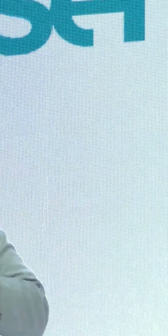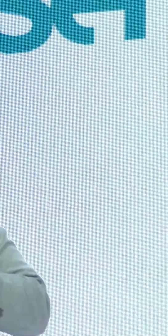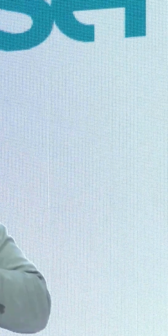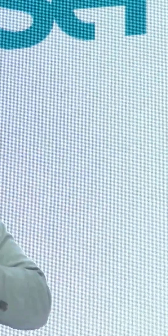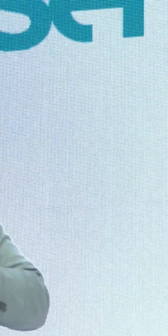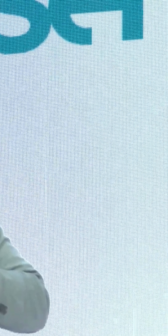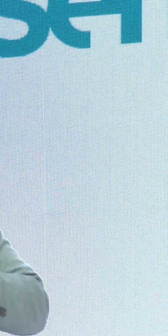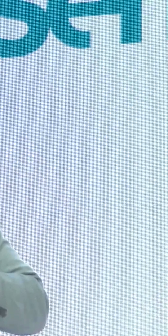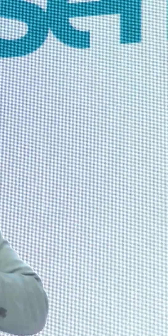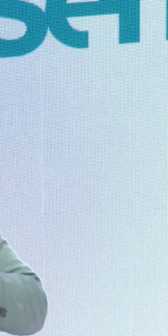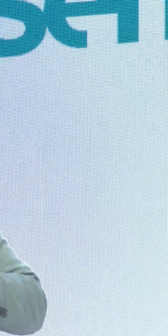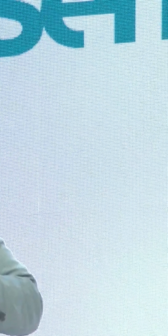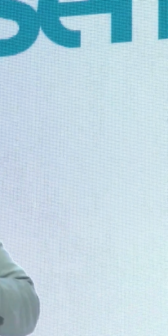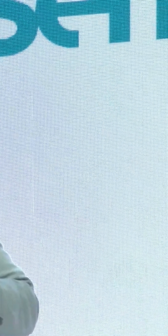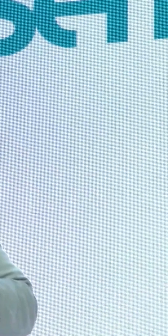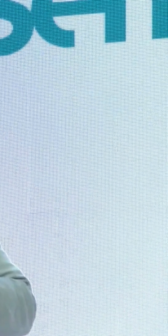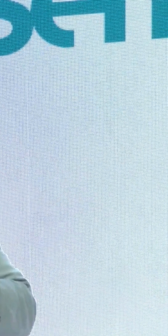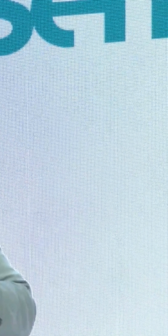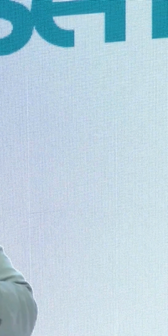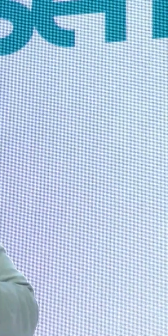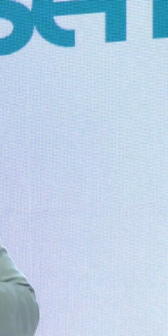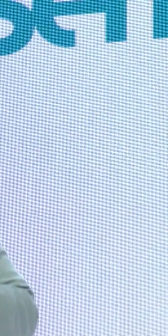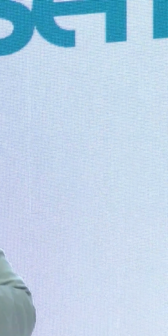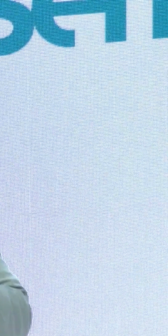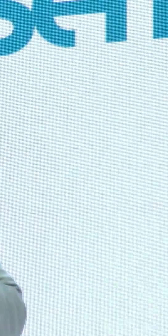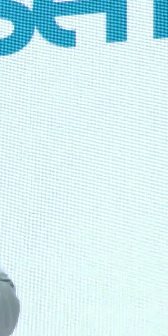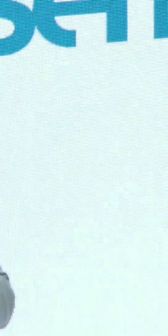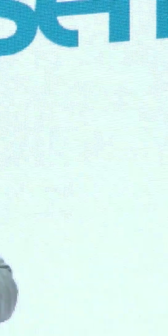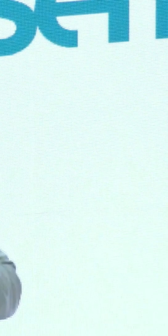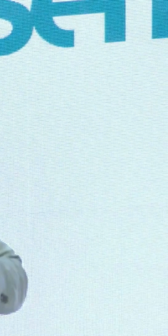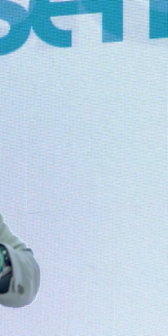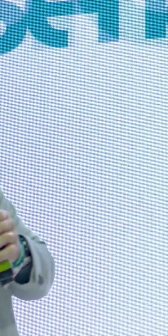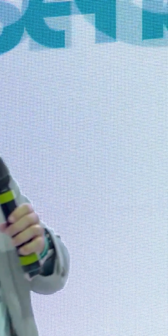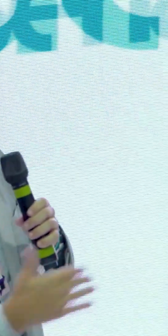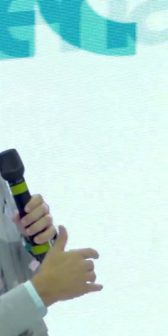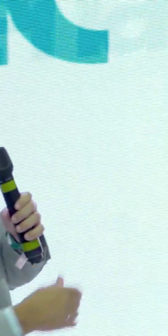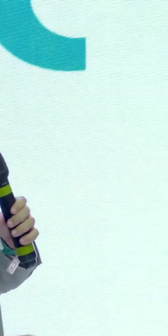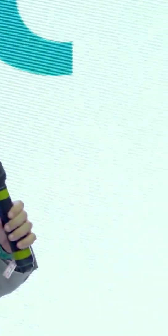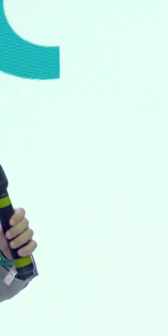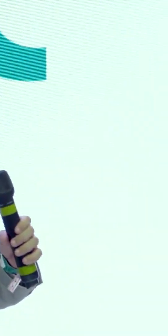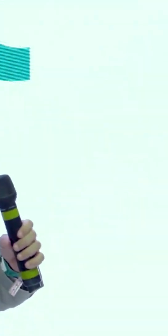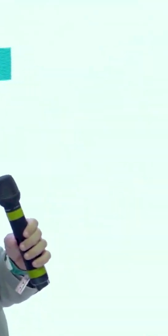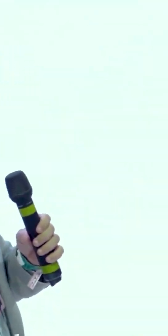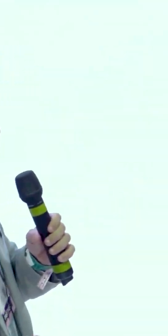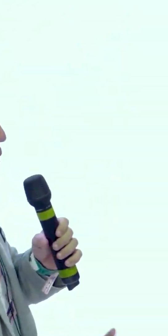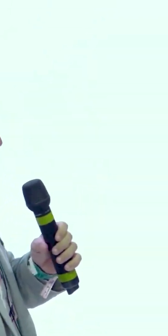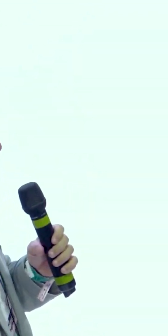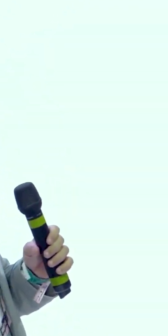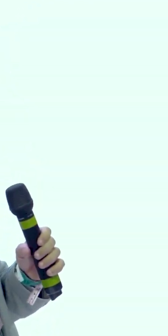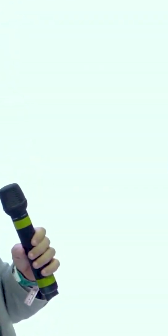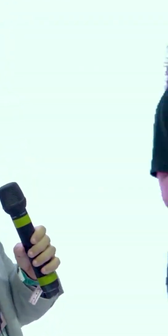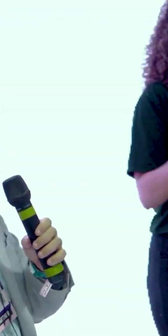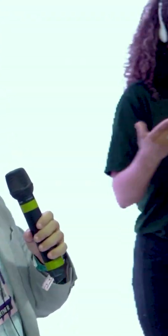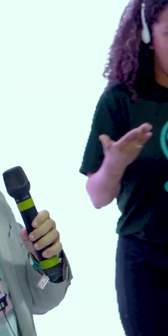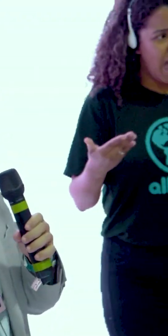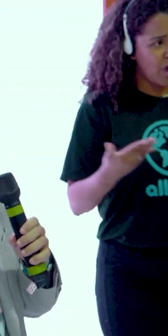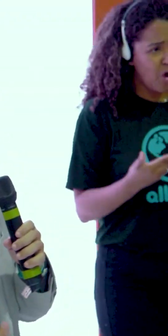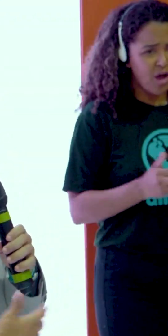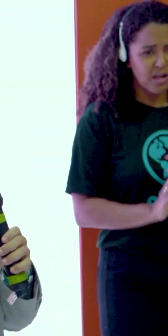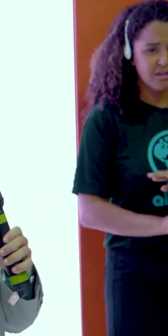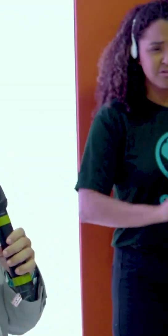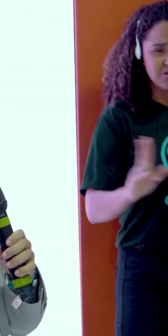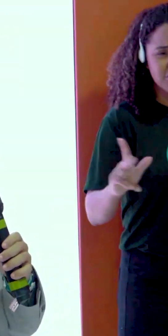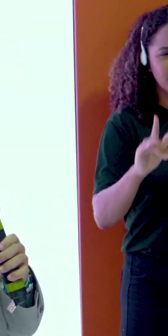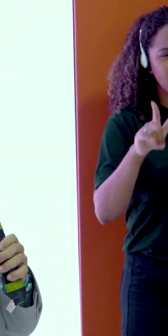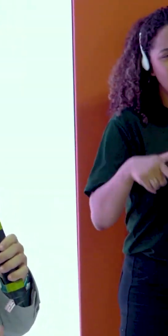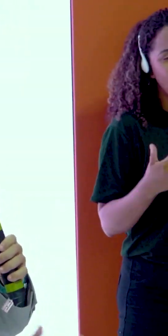que você dirigia muito mais do que colaborava. O novo mundo é um mundo muito mais colaborativo, muito